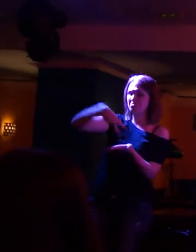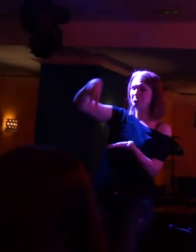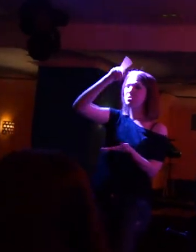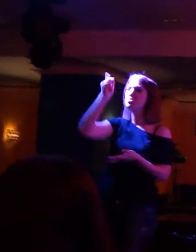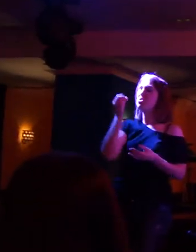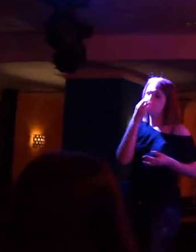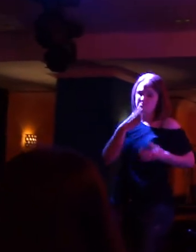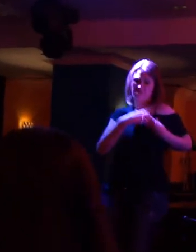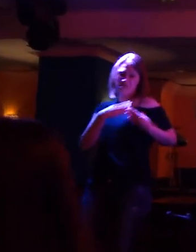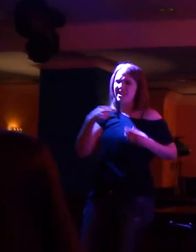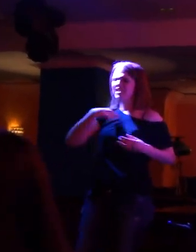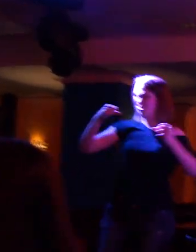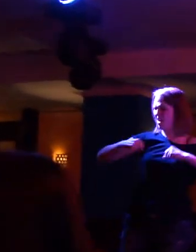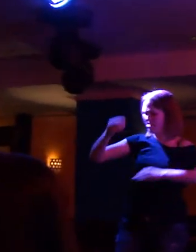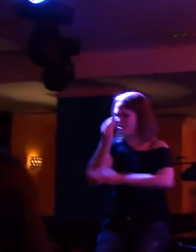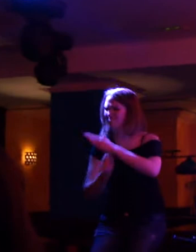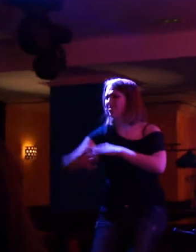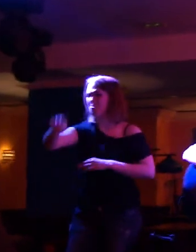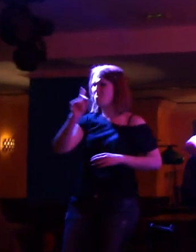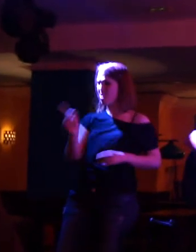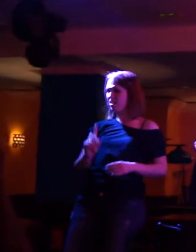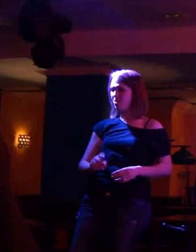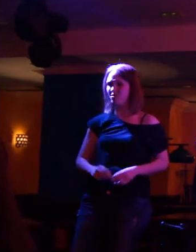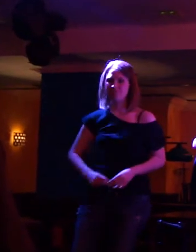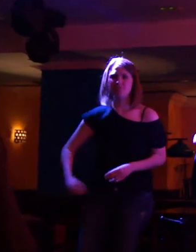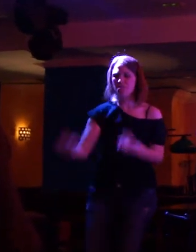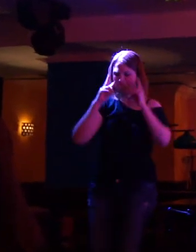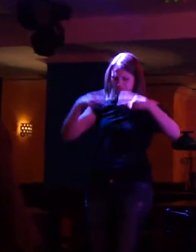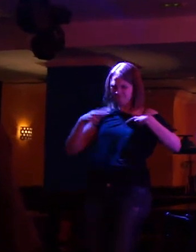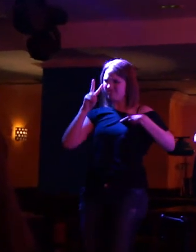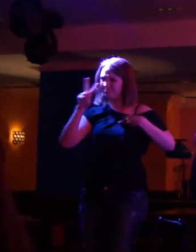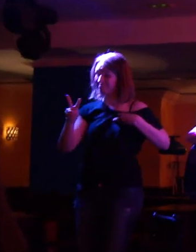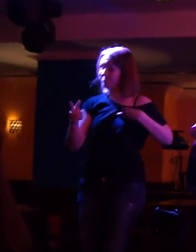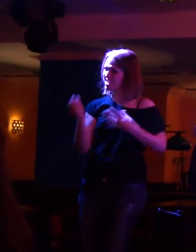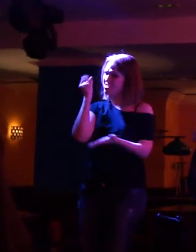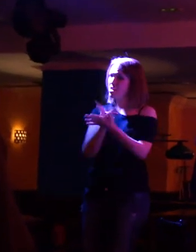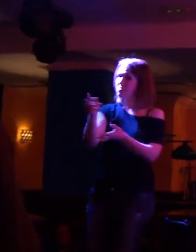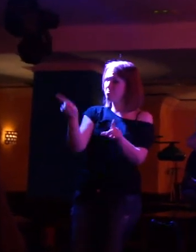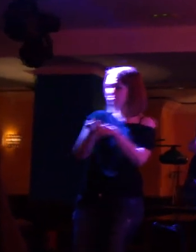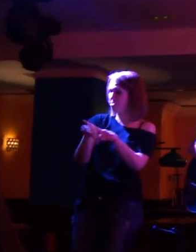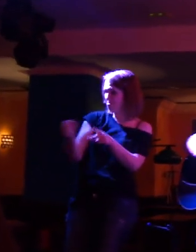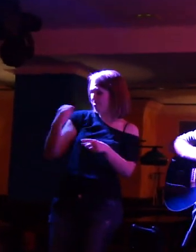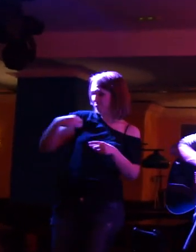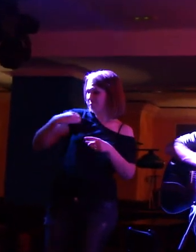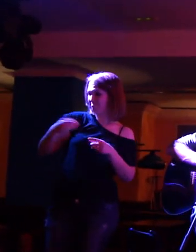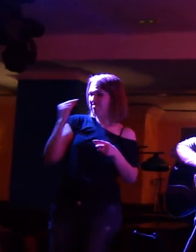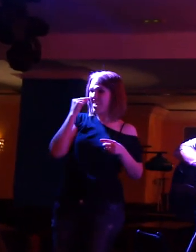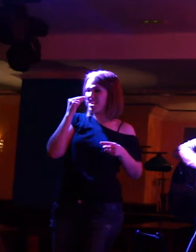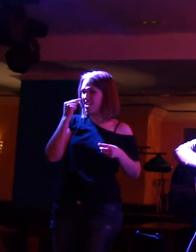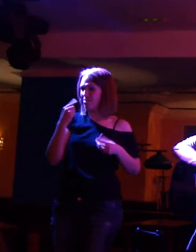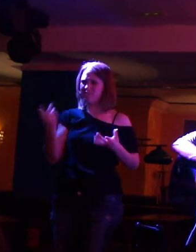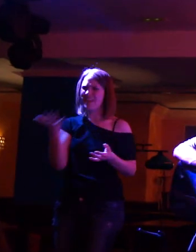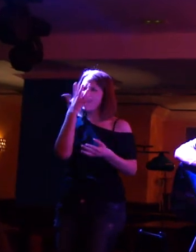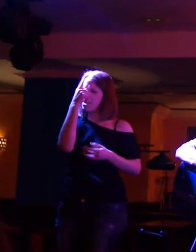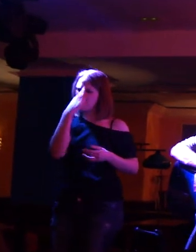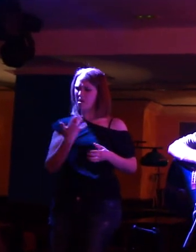van los buenos, somos ancianos que no eligieron nacer. Me veo a mí cuando les miro, tratándose a sí mismos como de niño. En